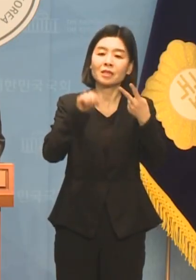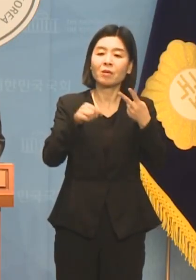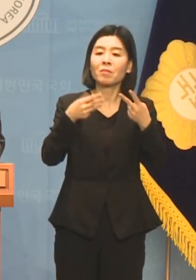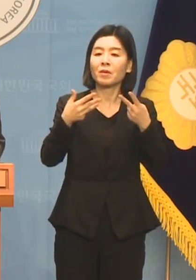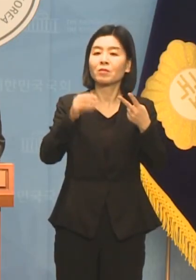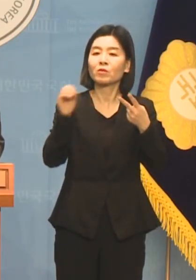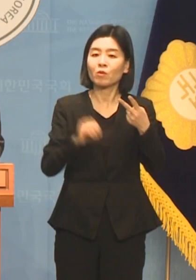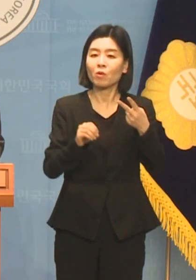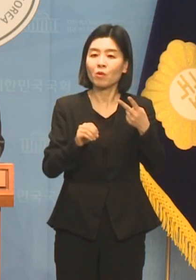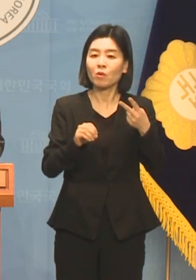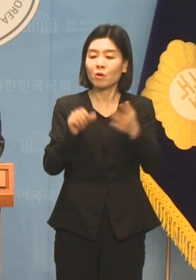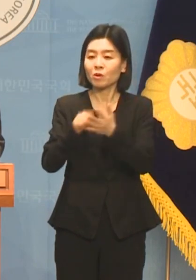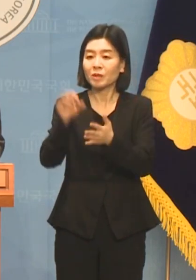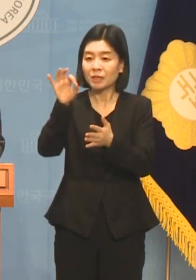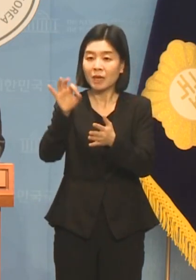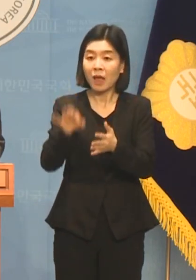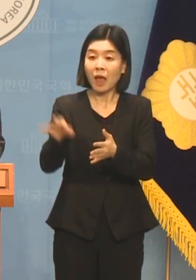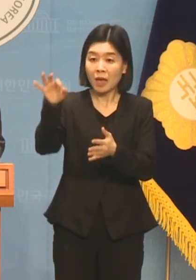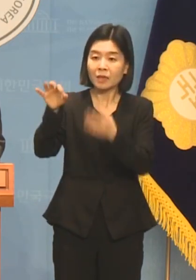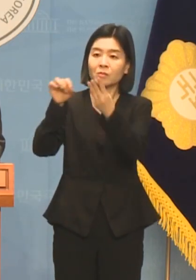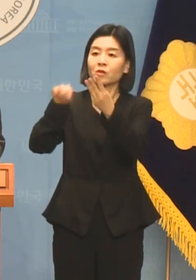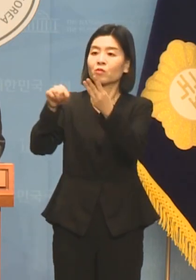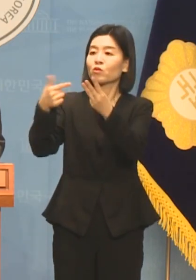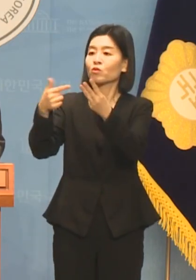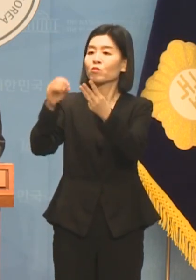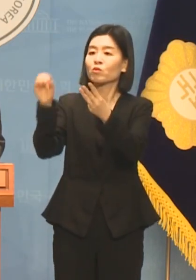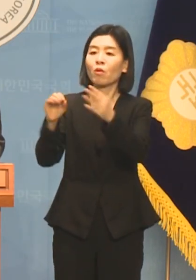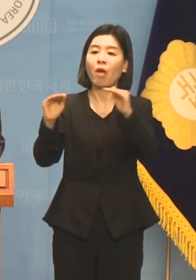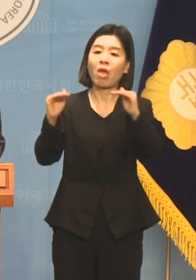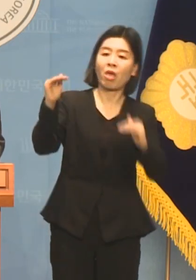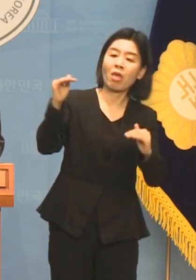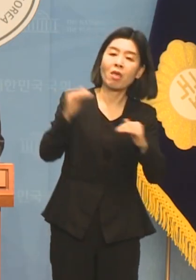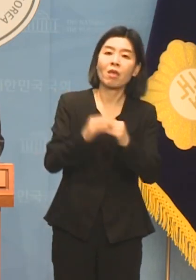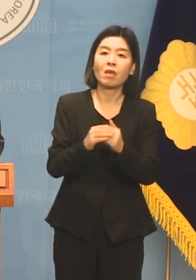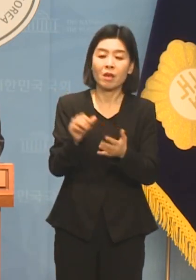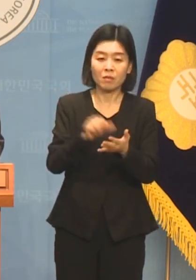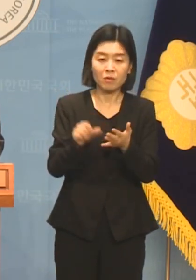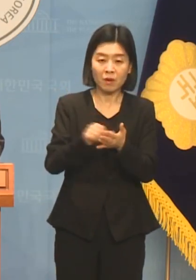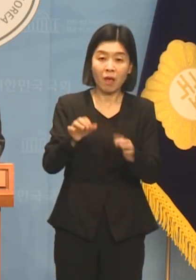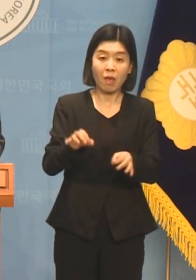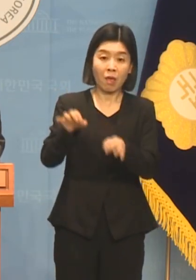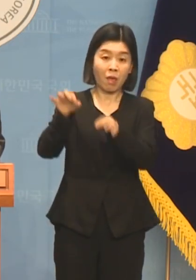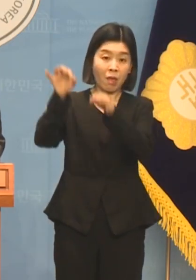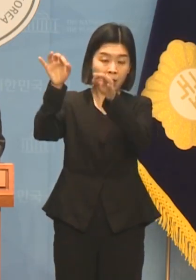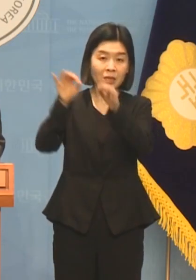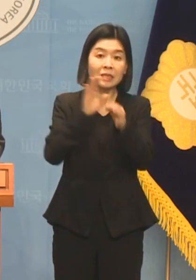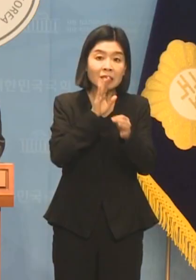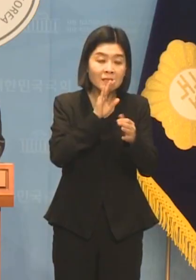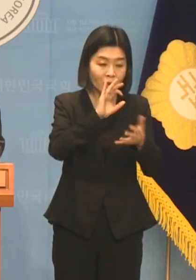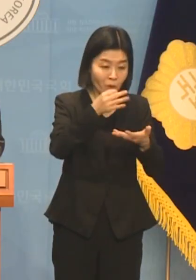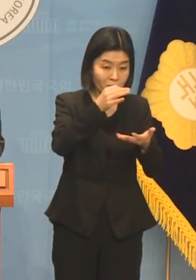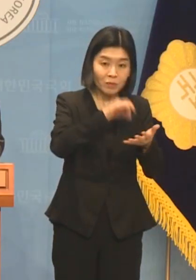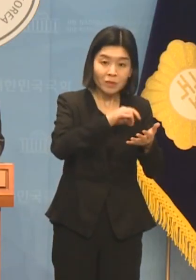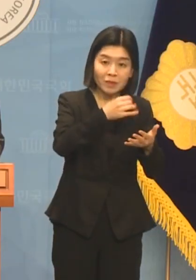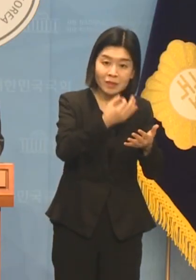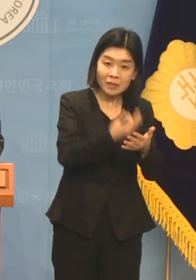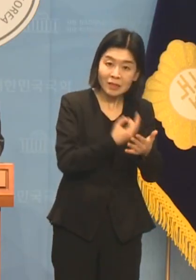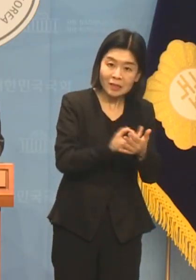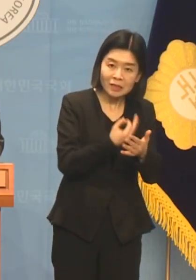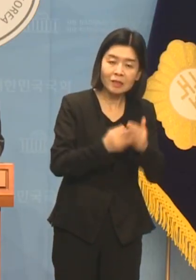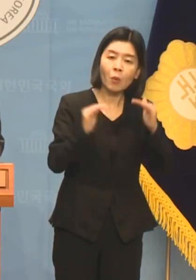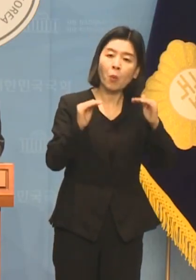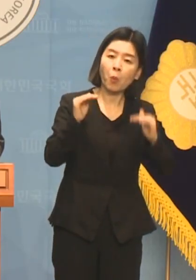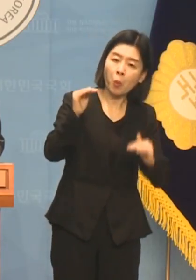상승률 3.6%보다 낮았습니다. 고물가로 인해 근로소득자의 실질임금은 감소한 것입니다.